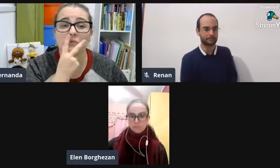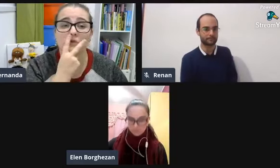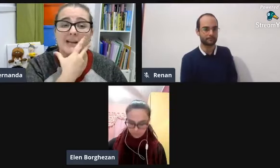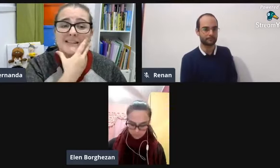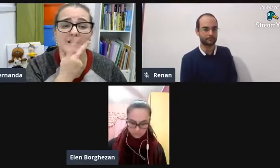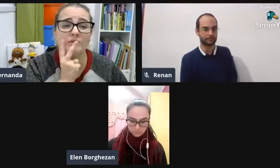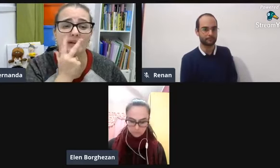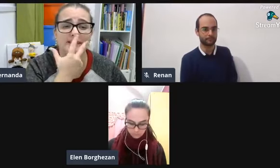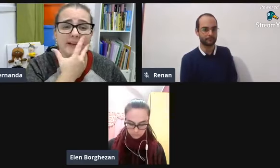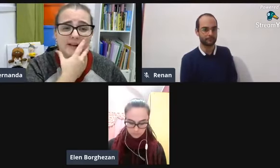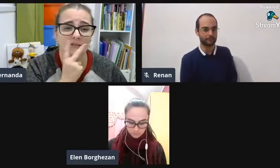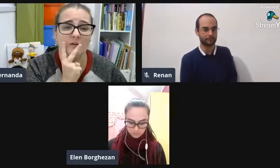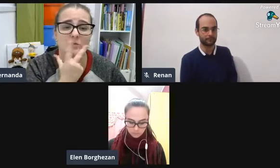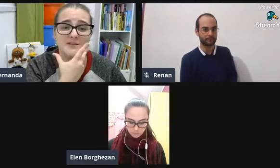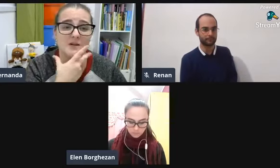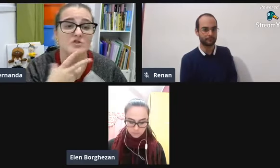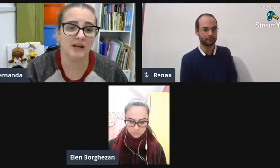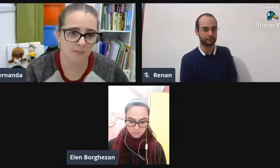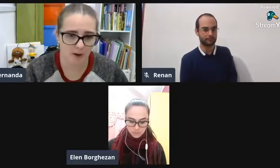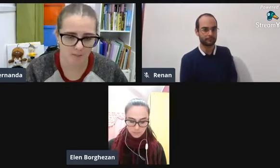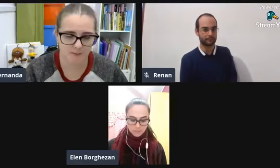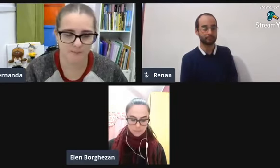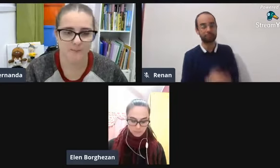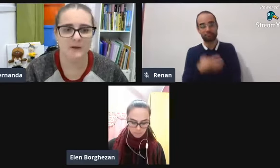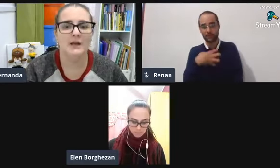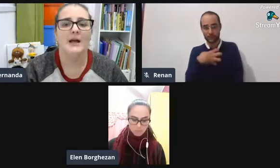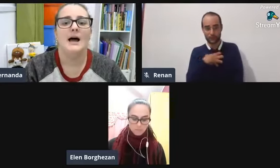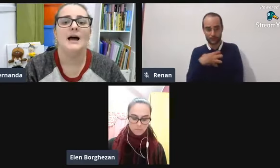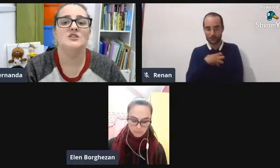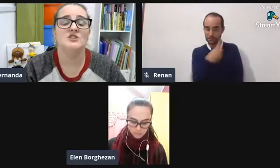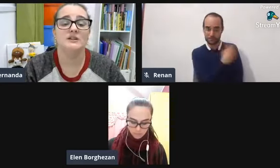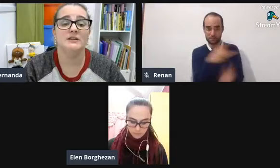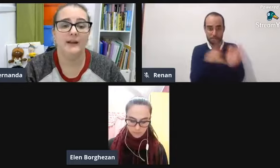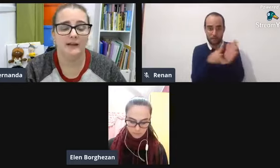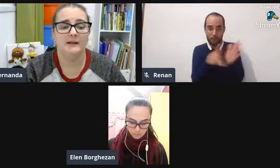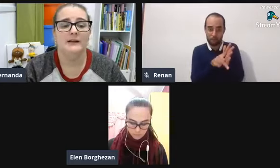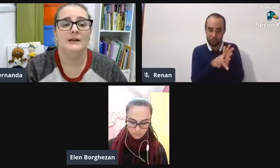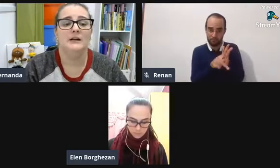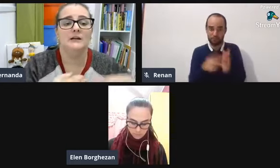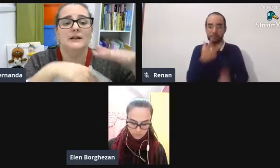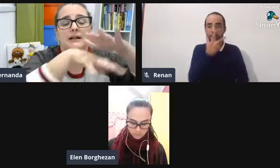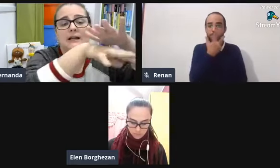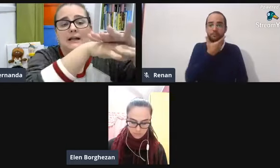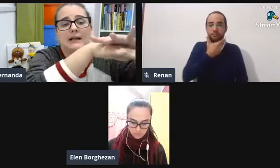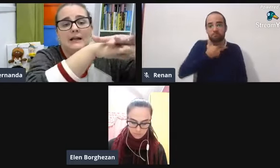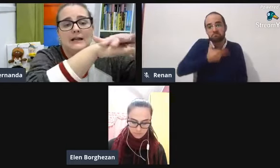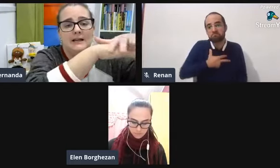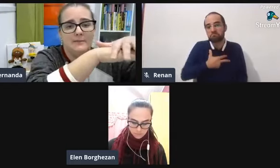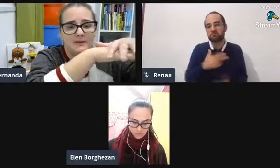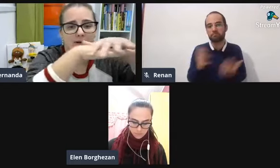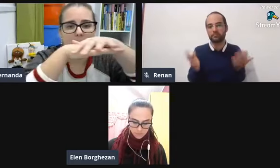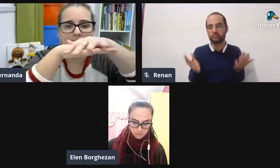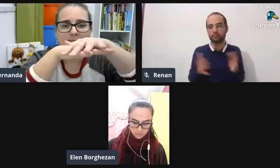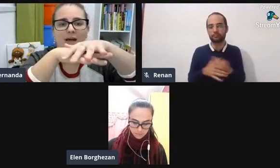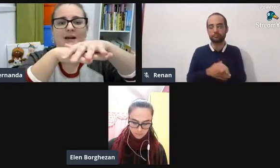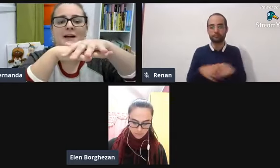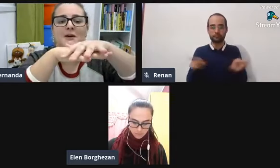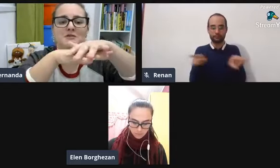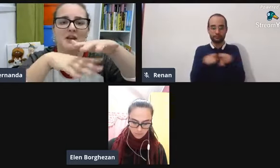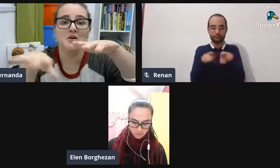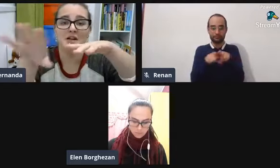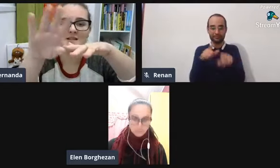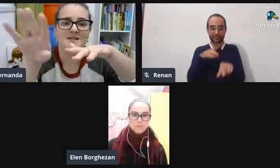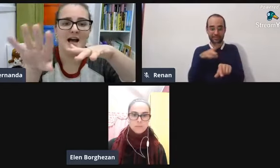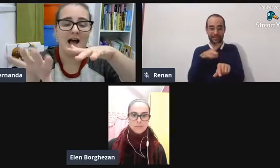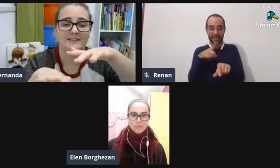Então, cada um vai ter o seu jeito próprio. A gente tem Libra. Opa!